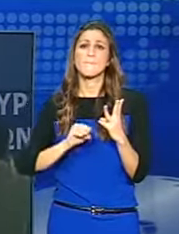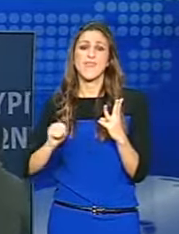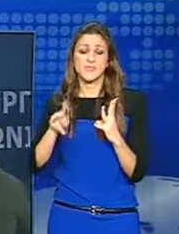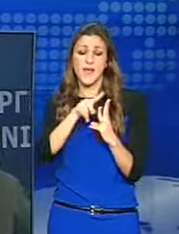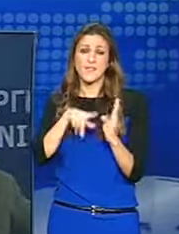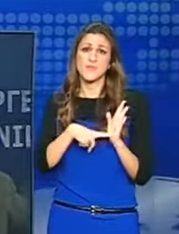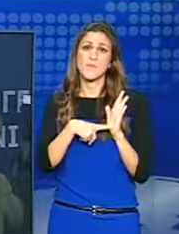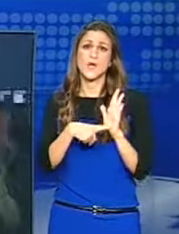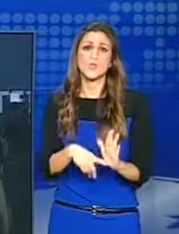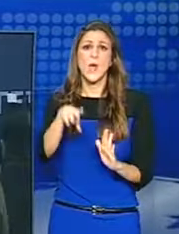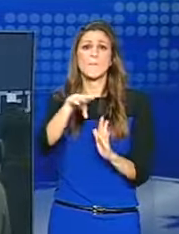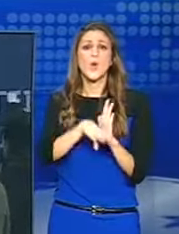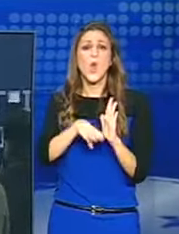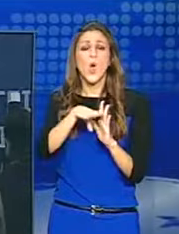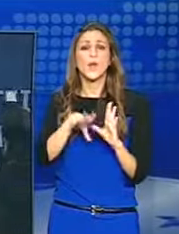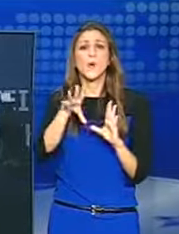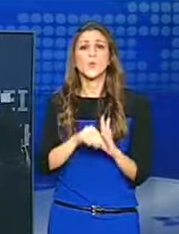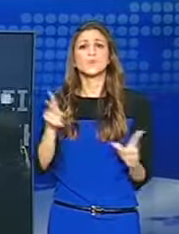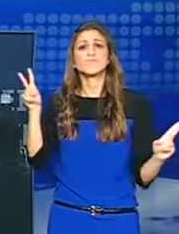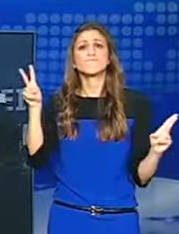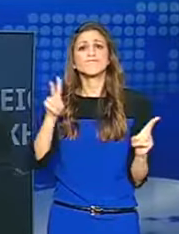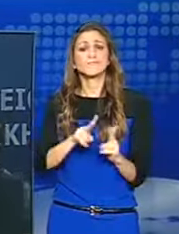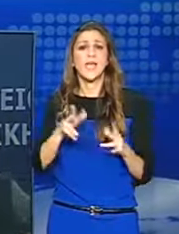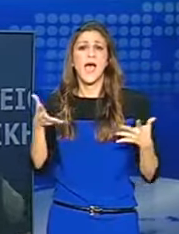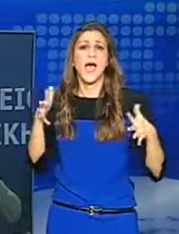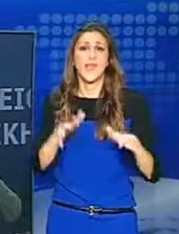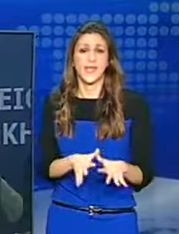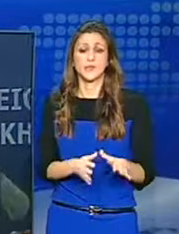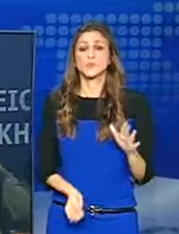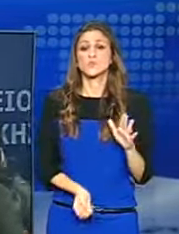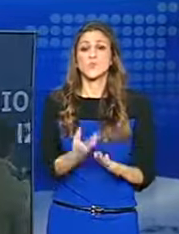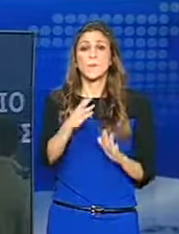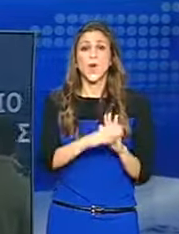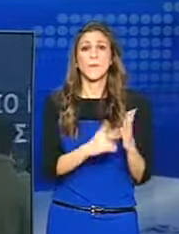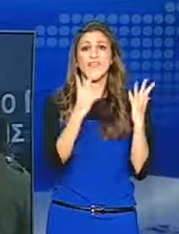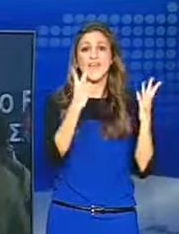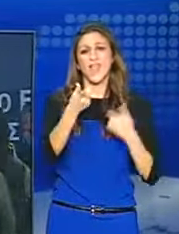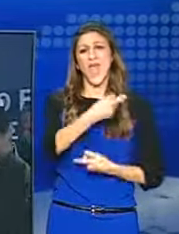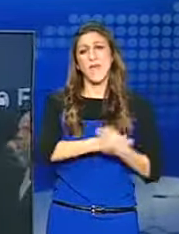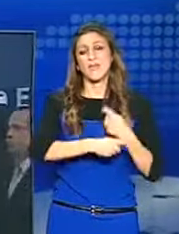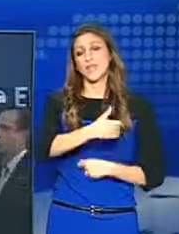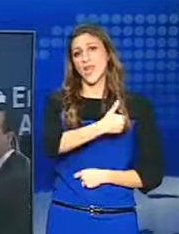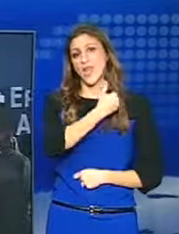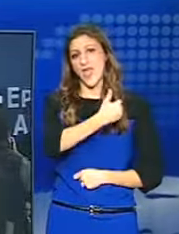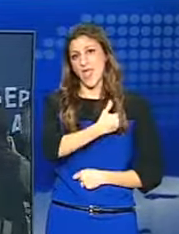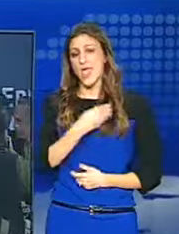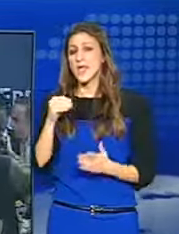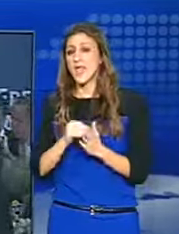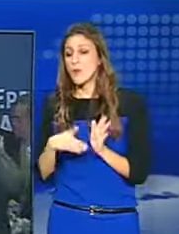ανάπτυξης και παιδείας περιλαμβάνει επτά νέα προγράμματα για την απασχόληση και την επιχειρηματικότητα των νέων καθώς και 13 που